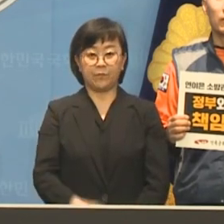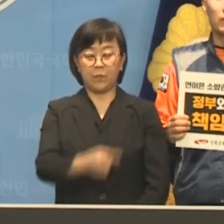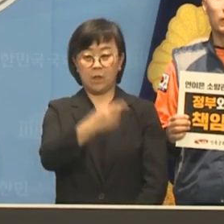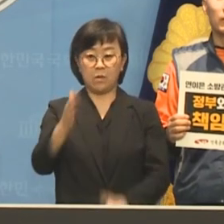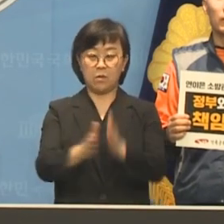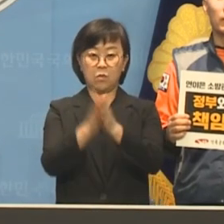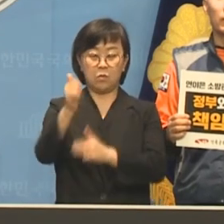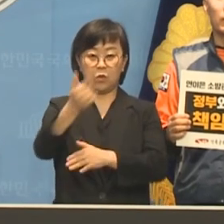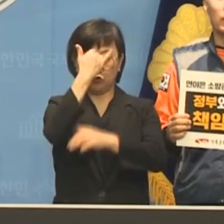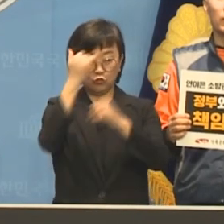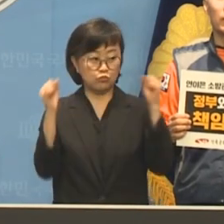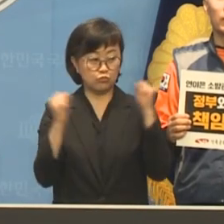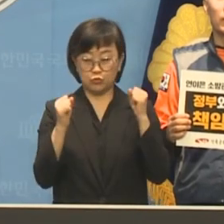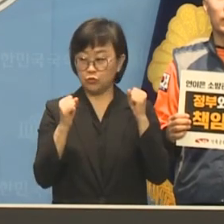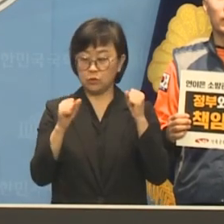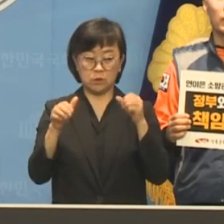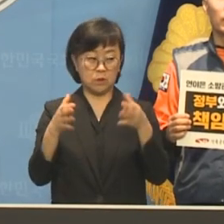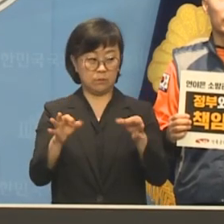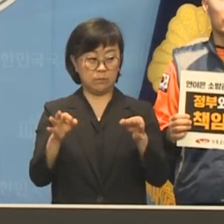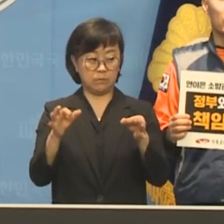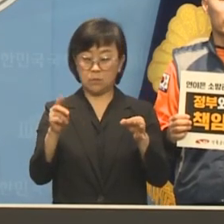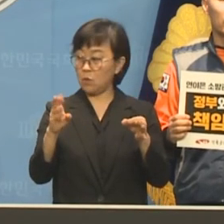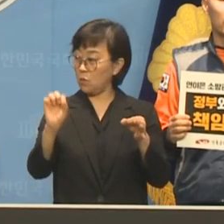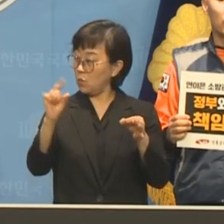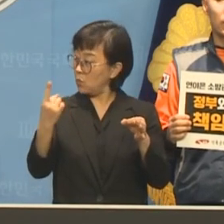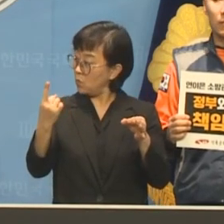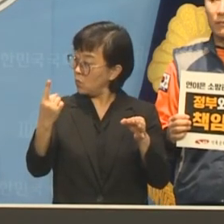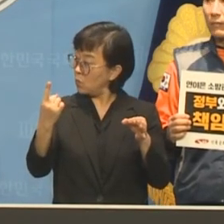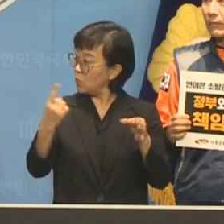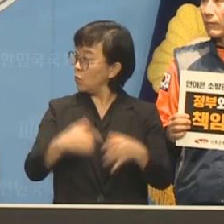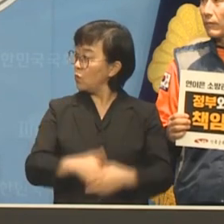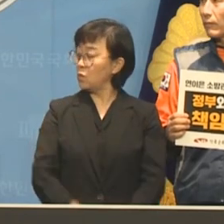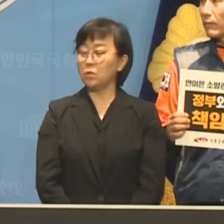소방본부 충북소방지부장 김영호,